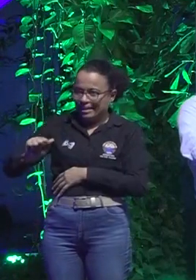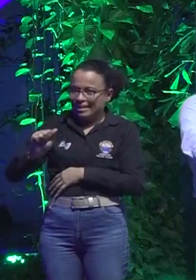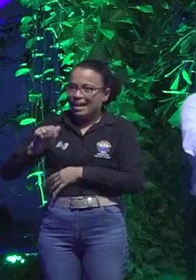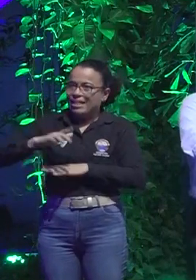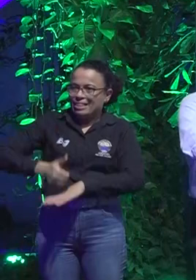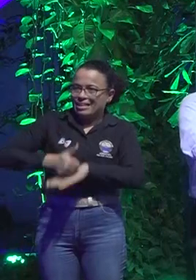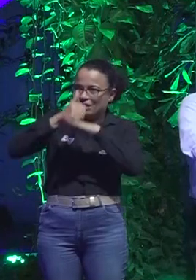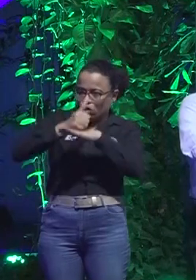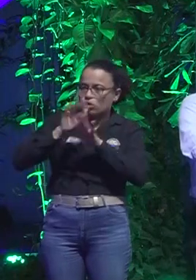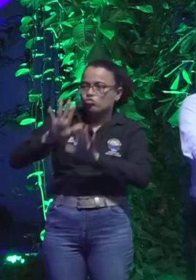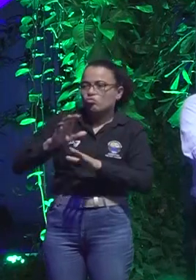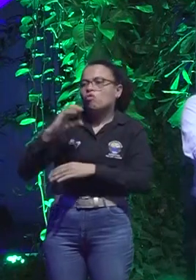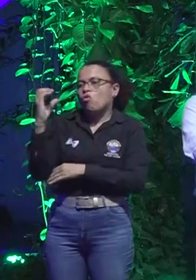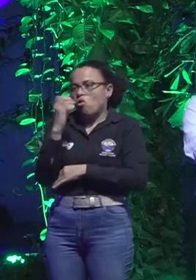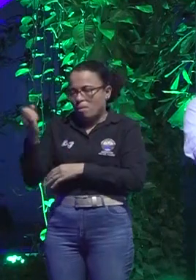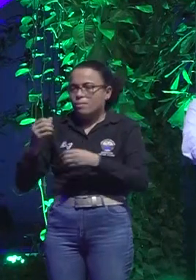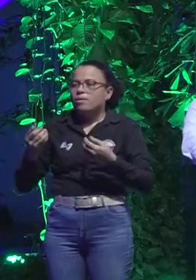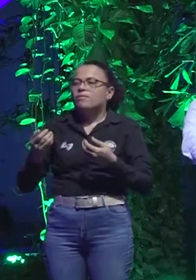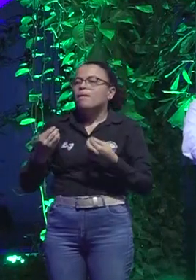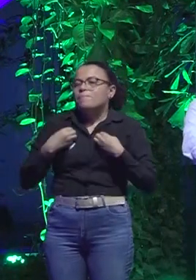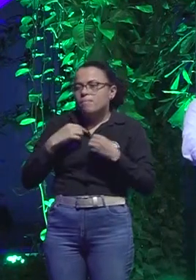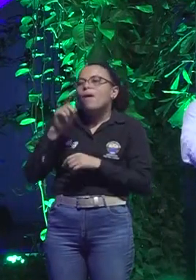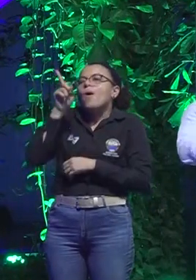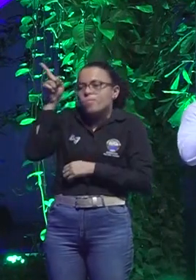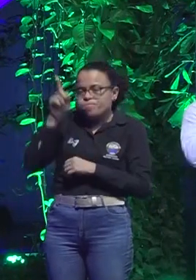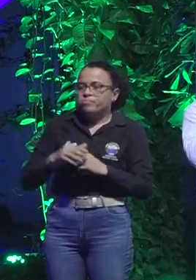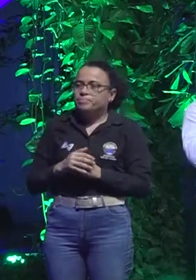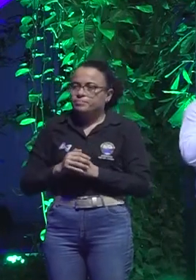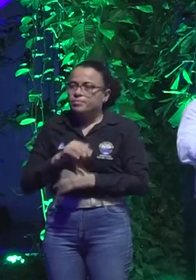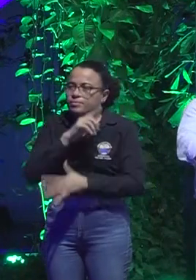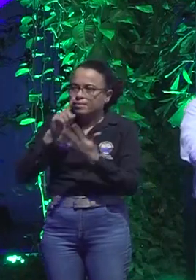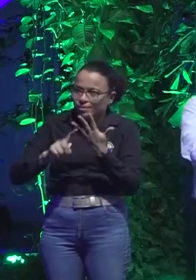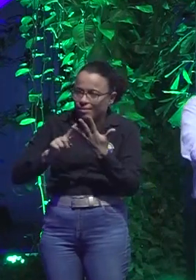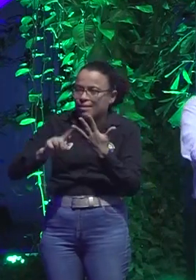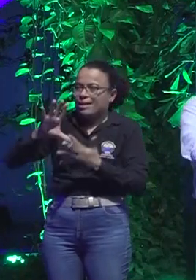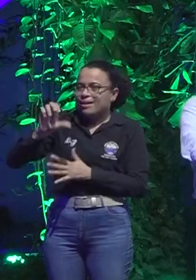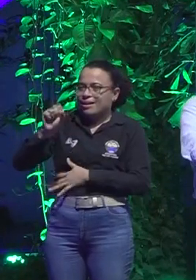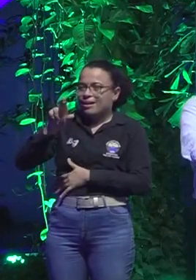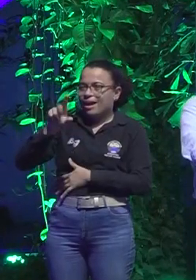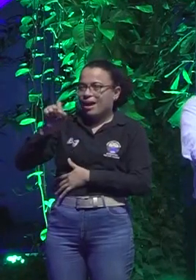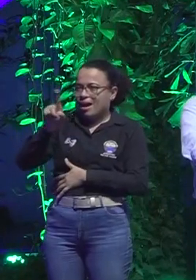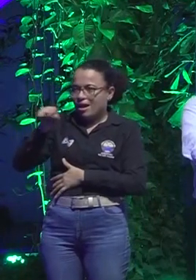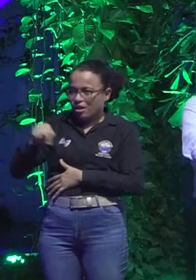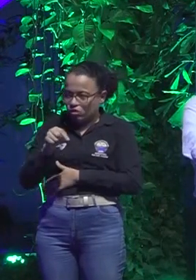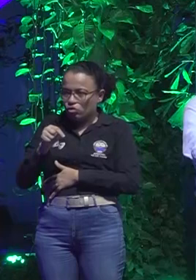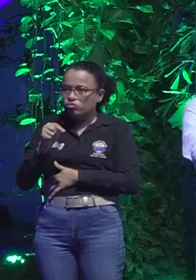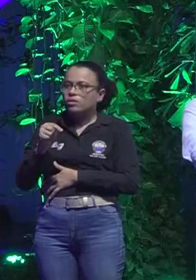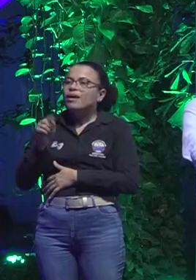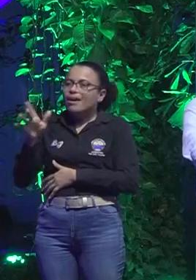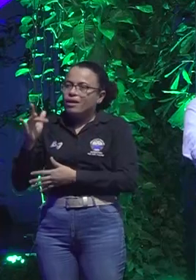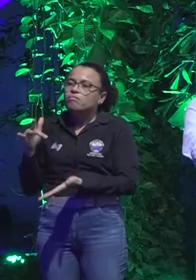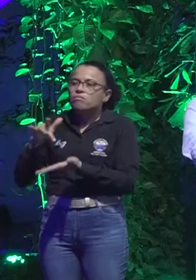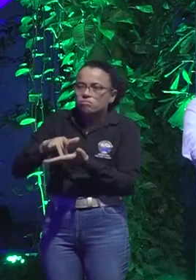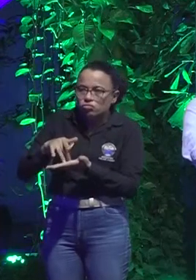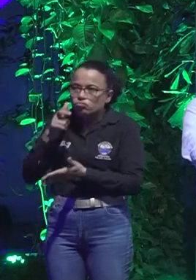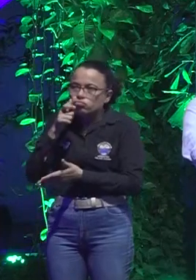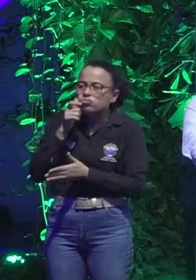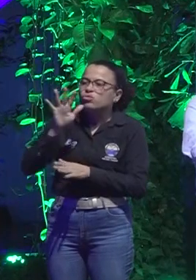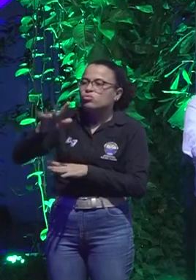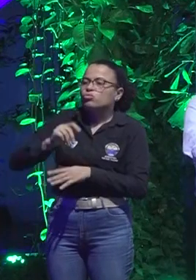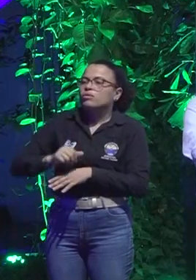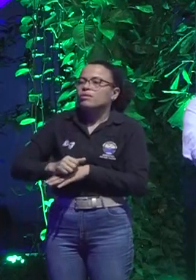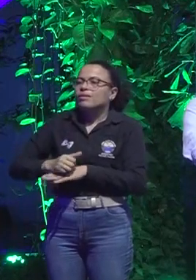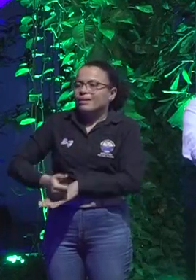ejecutiva, es una colombiana radicada en Alemania hace muchos años, el profesor Cameron McCoy, que estuvo en la visita de pares, que es rector de la